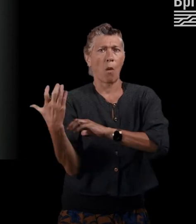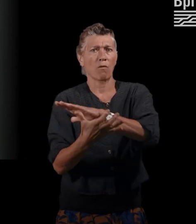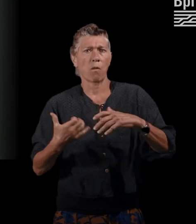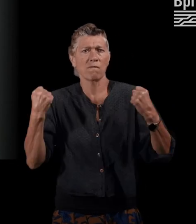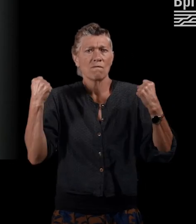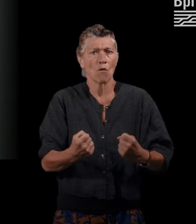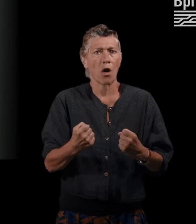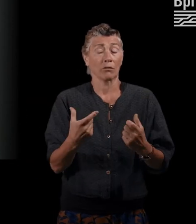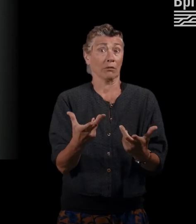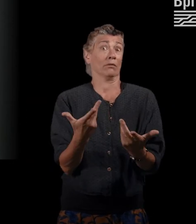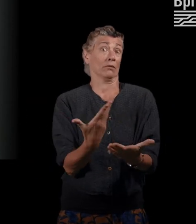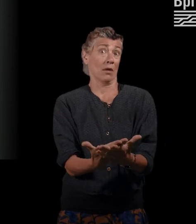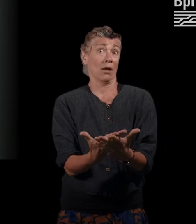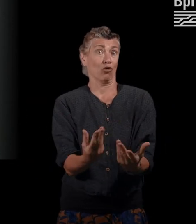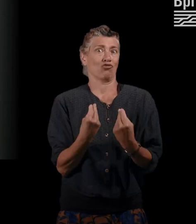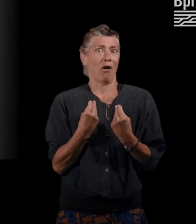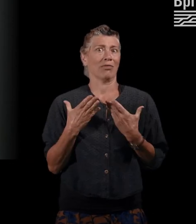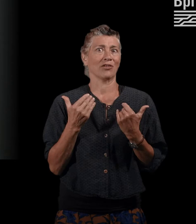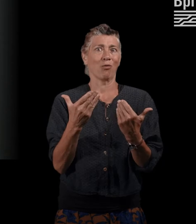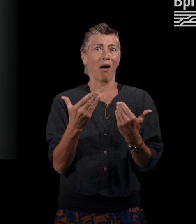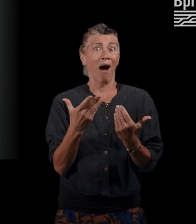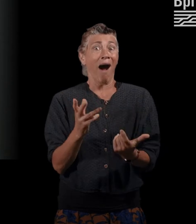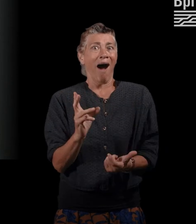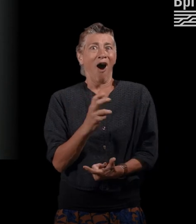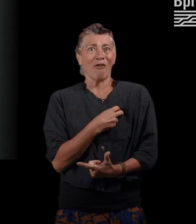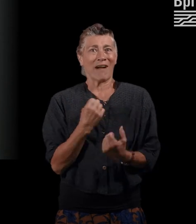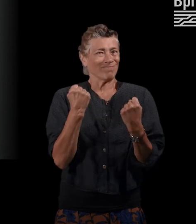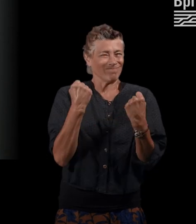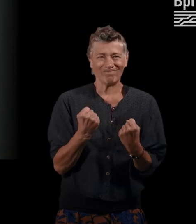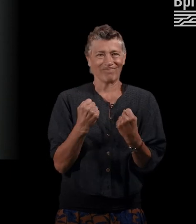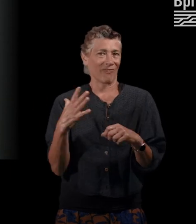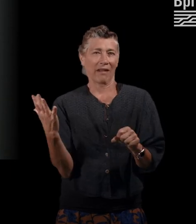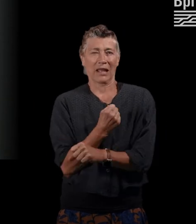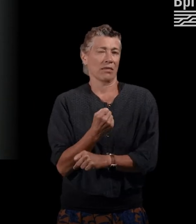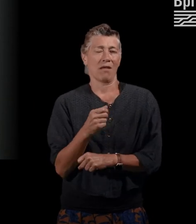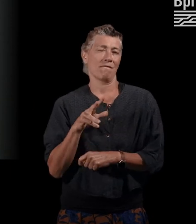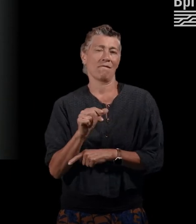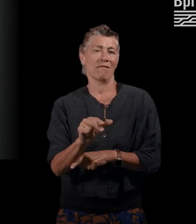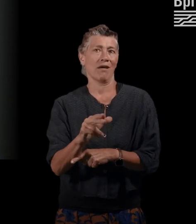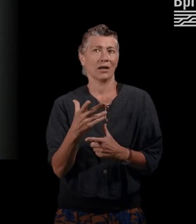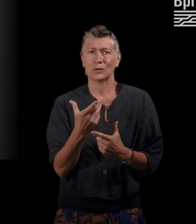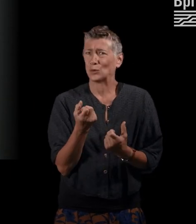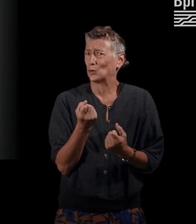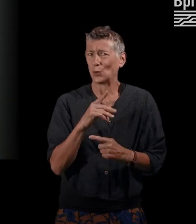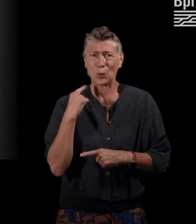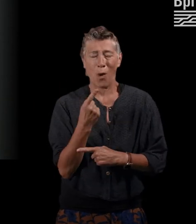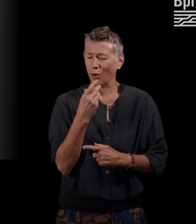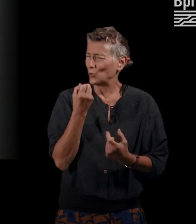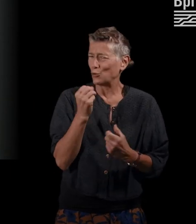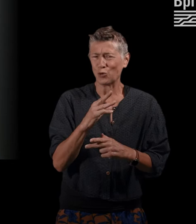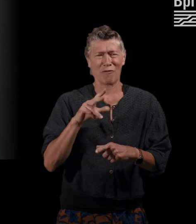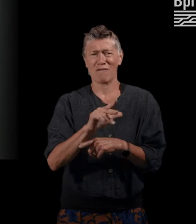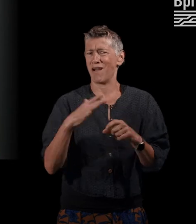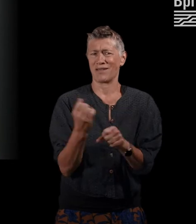qui nous a donné espoir. On s'est dit, ça y est, c'est comme je le dis aussi, mais on se l'est tous dit, c'est la bonne, cette fois c'est la